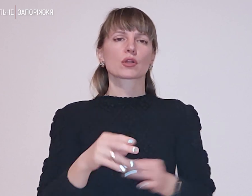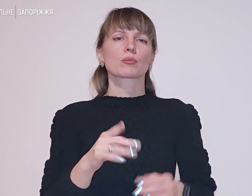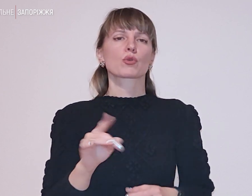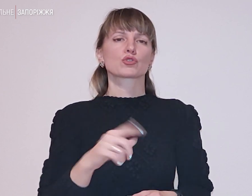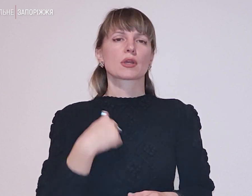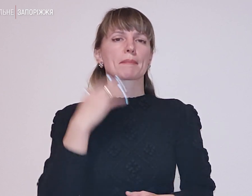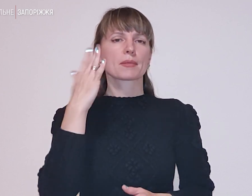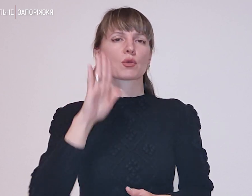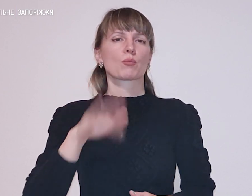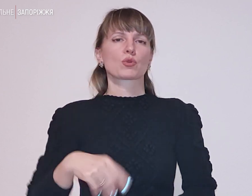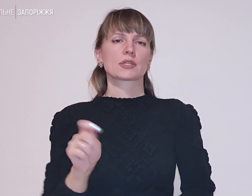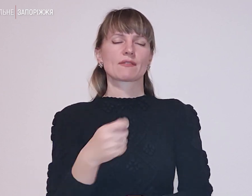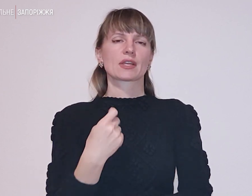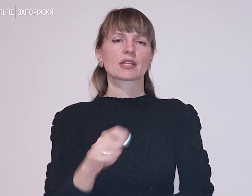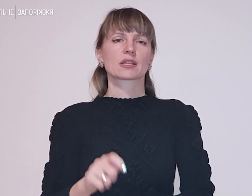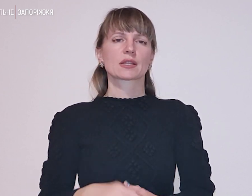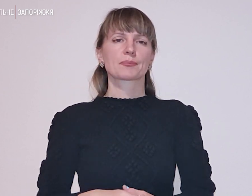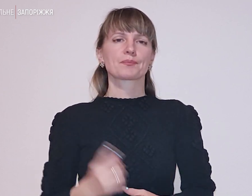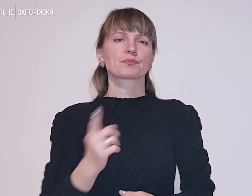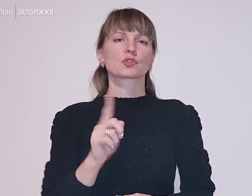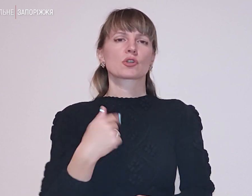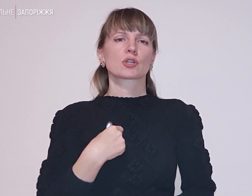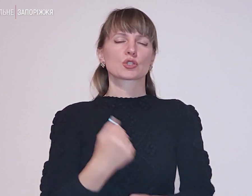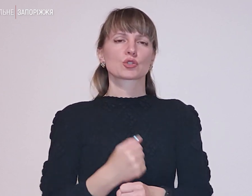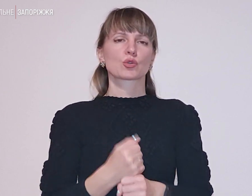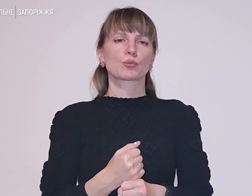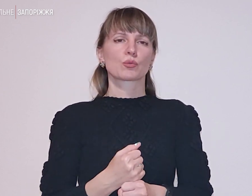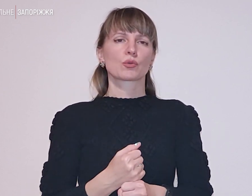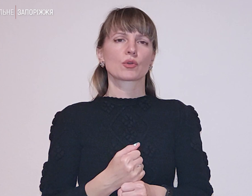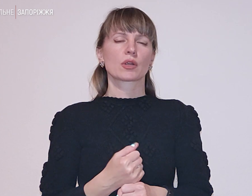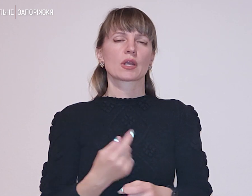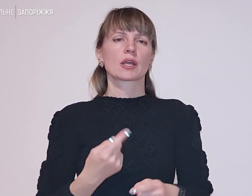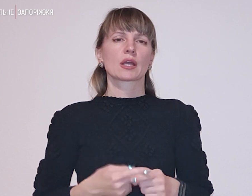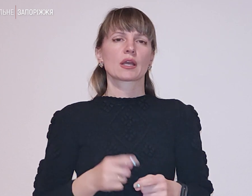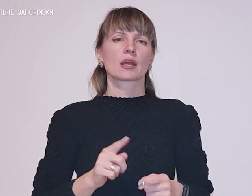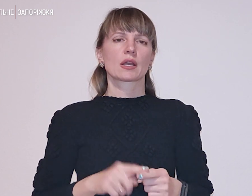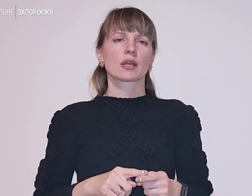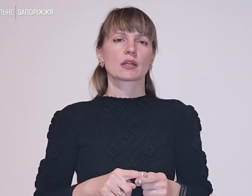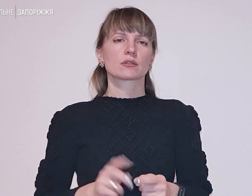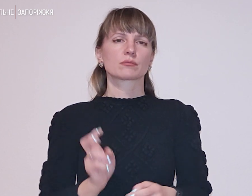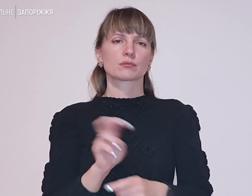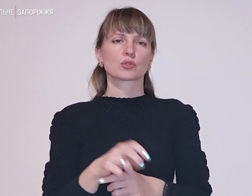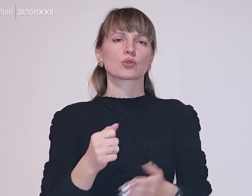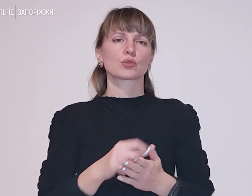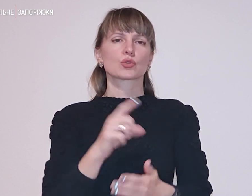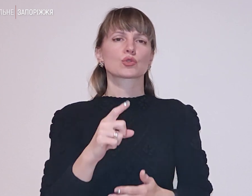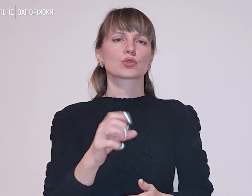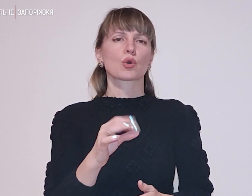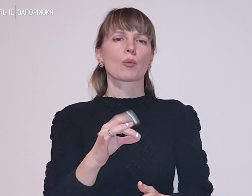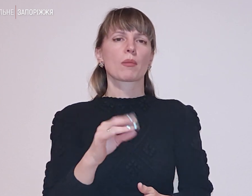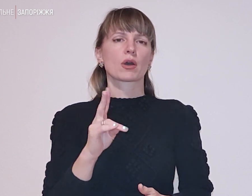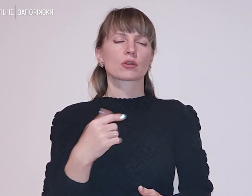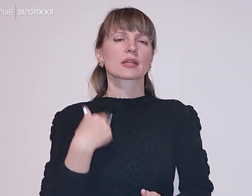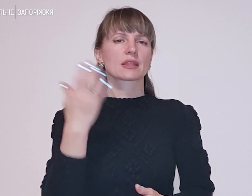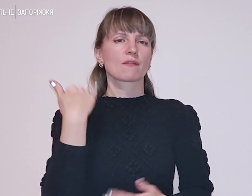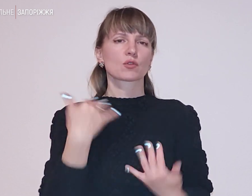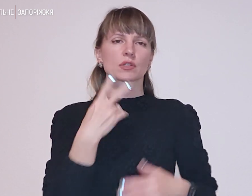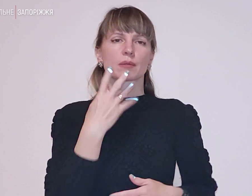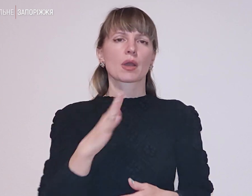після війни». «Перше, що я зроблю, це буду грати з бабами до парку, бо я їх вже давно не бачила. А потім